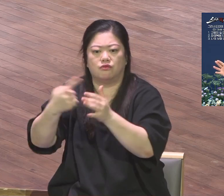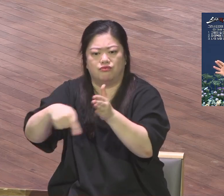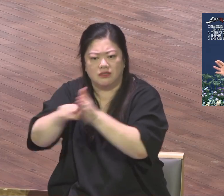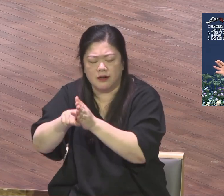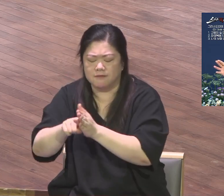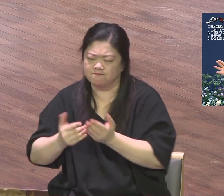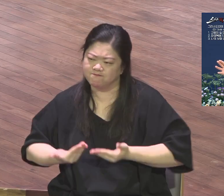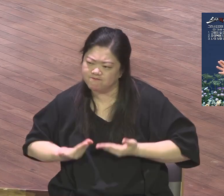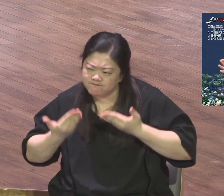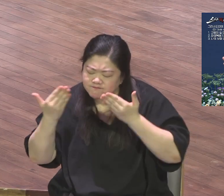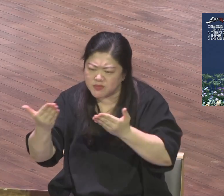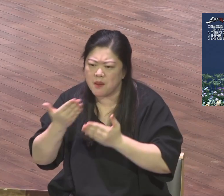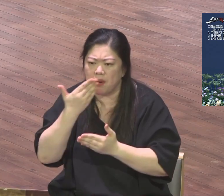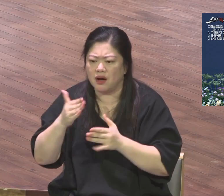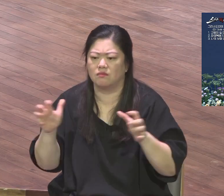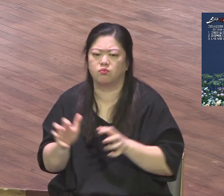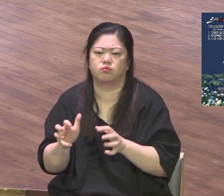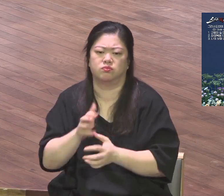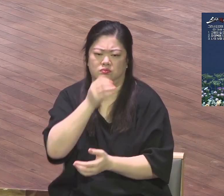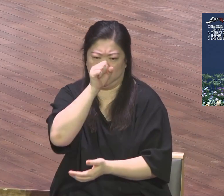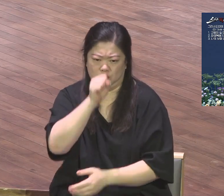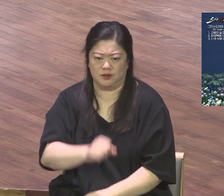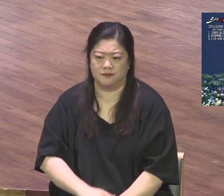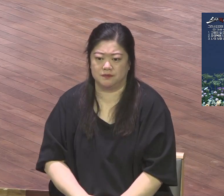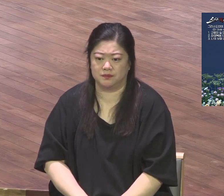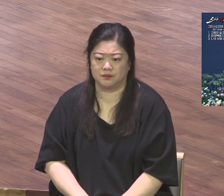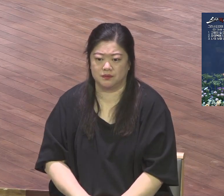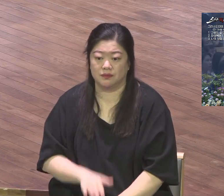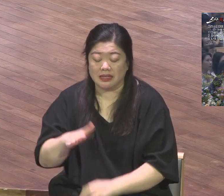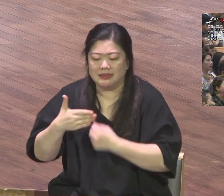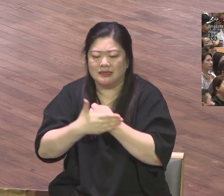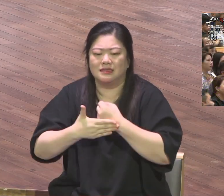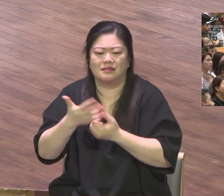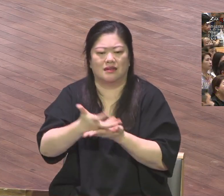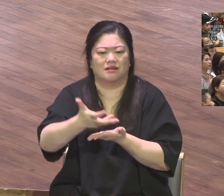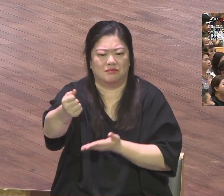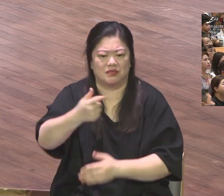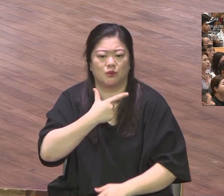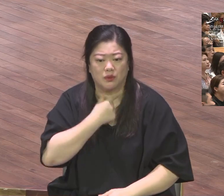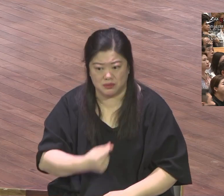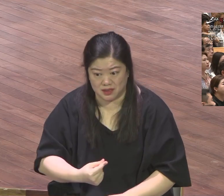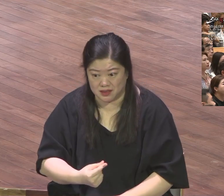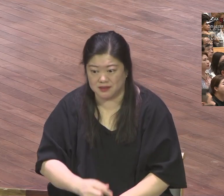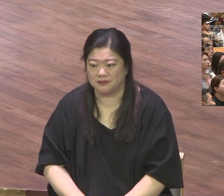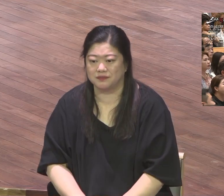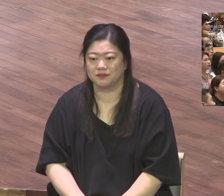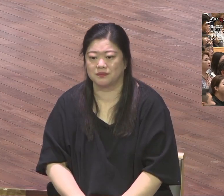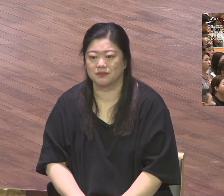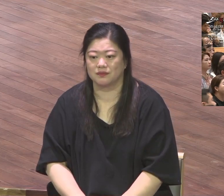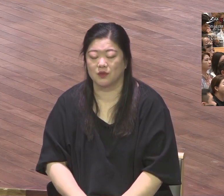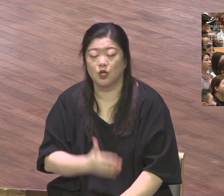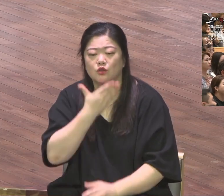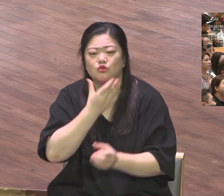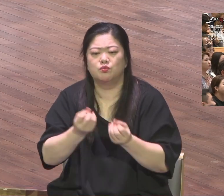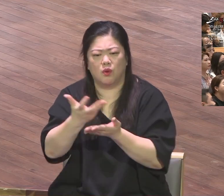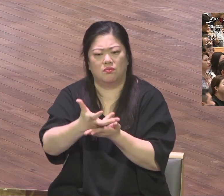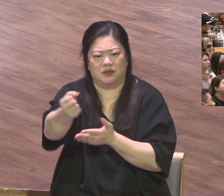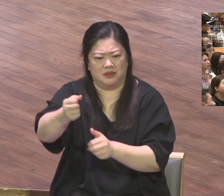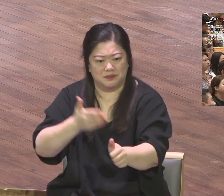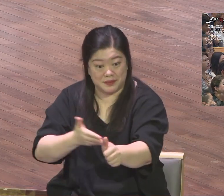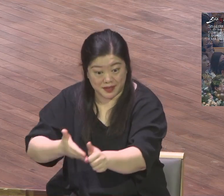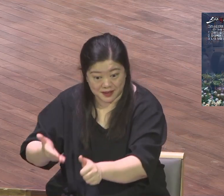했잖아요. 오늘 여러분들이 이런 은혜가 임하기를 주의 이름으로 축복합니다. 축복합니다. 축복합니다.